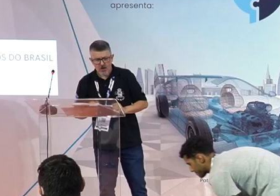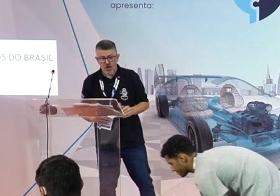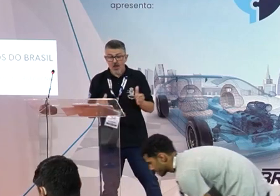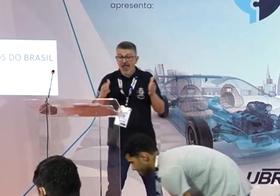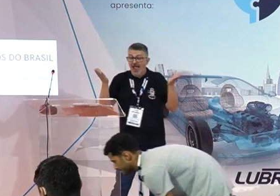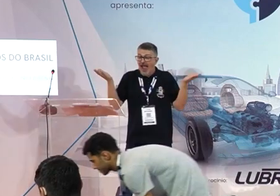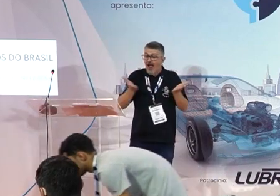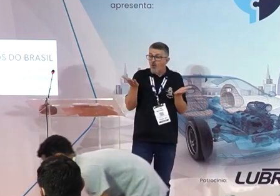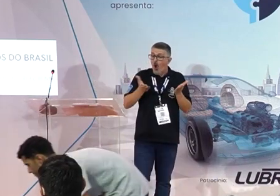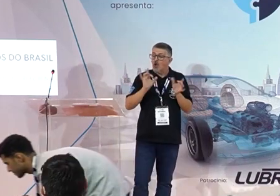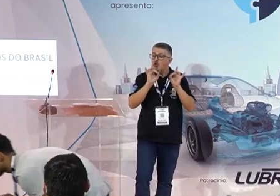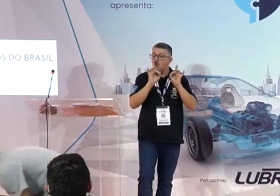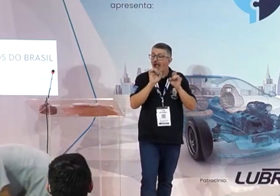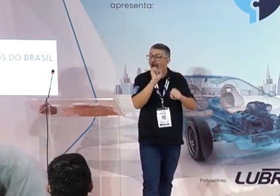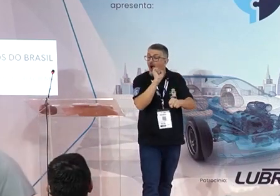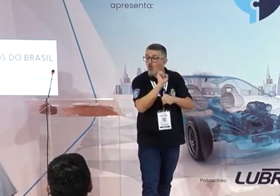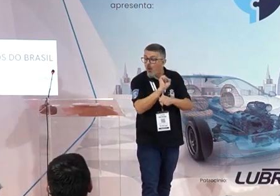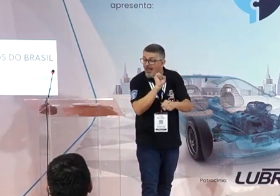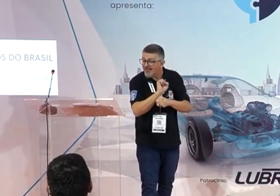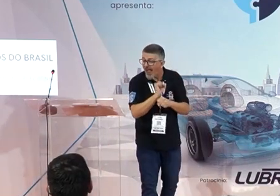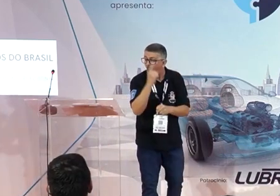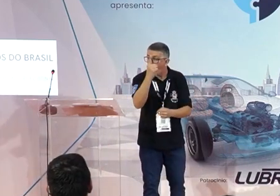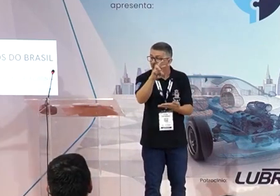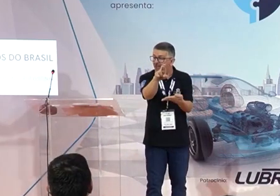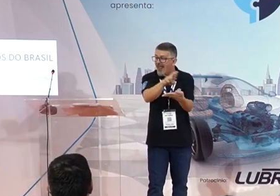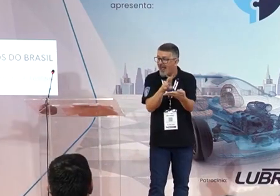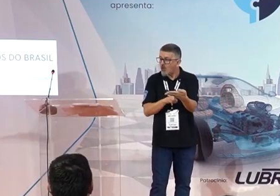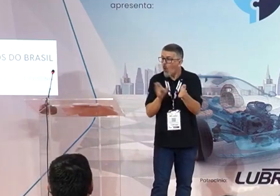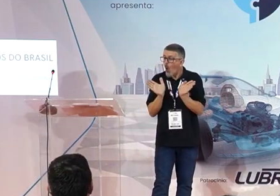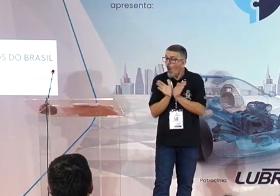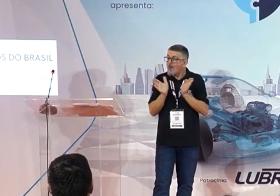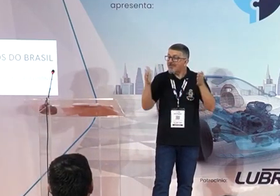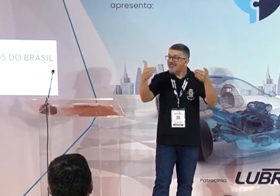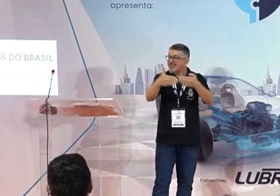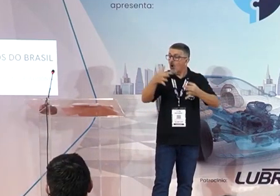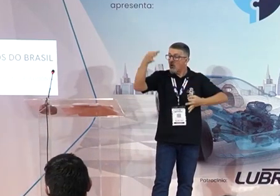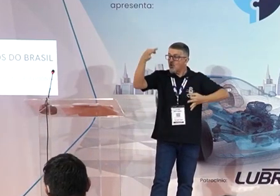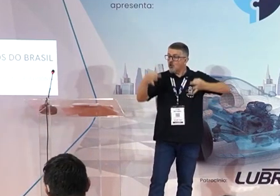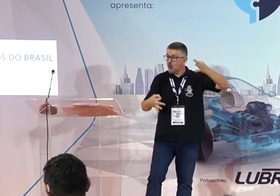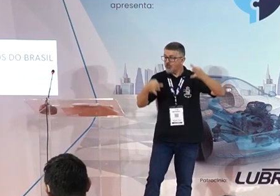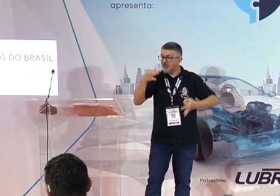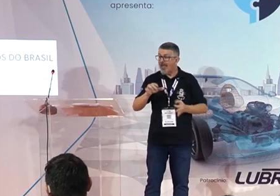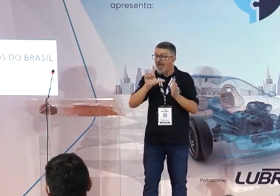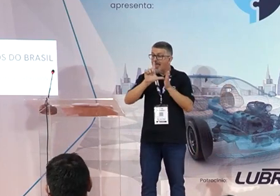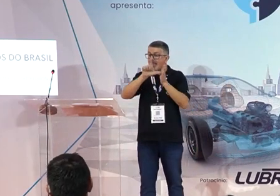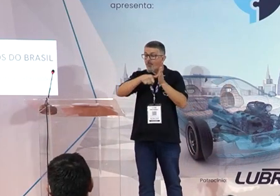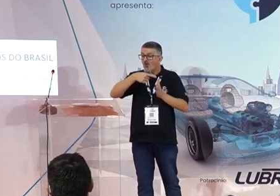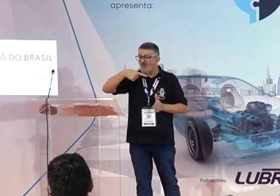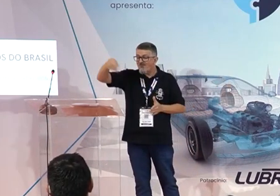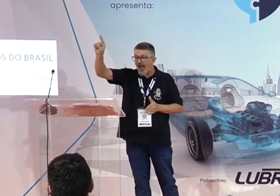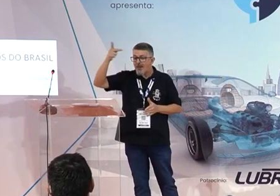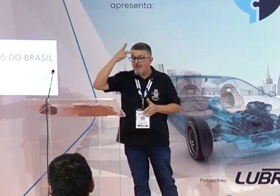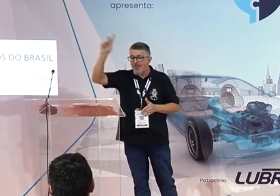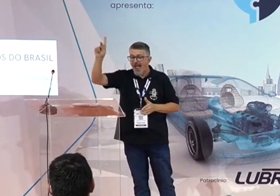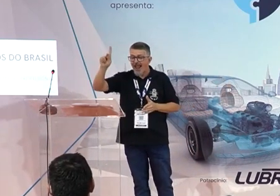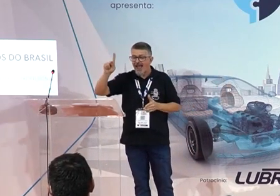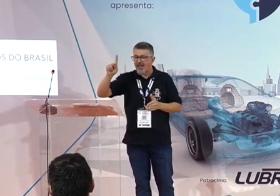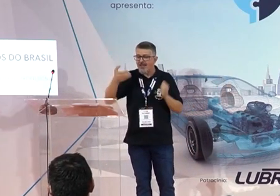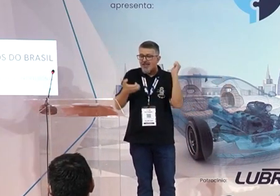e agora está aguardando a relatoria de uma comissão de justiça. Depois vai para